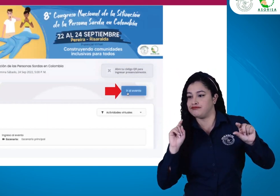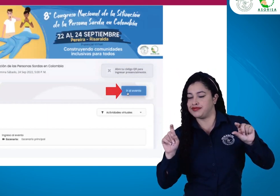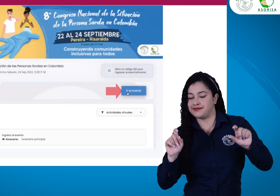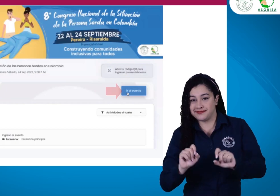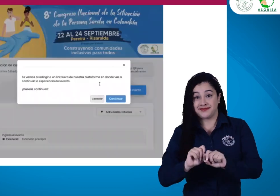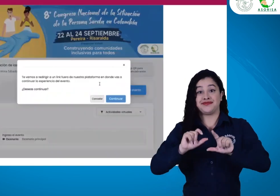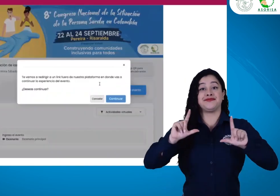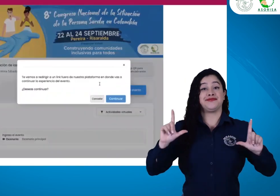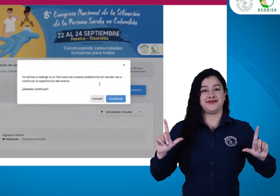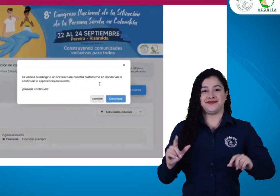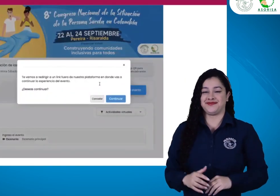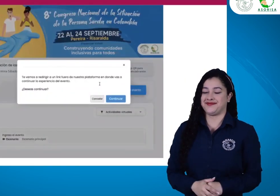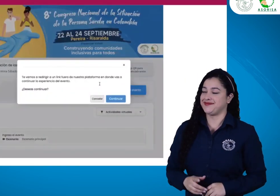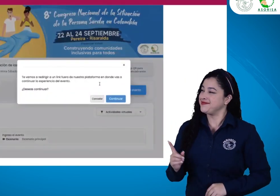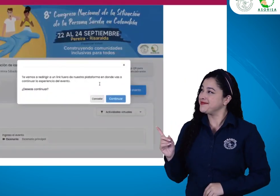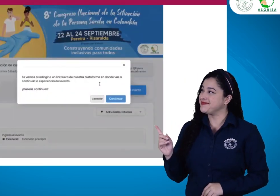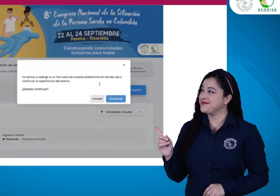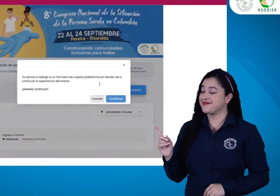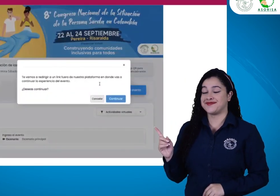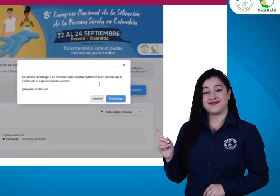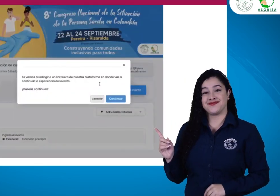clic en este botón mira